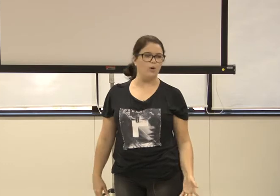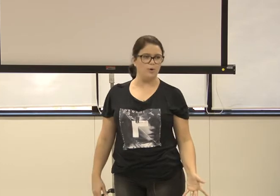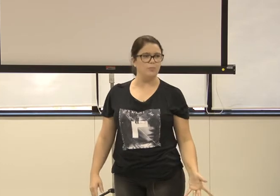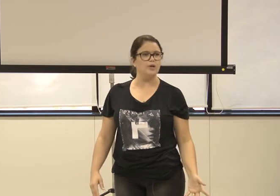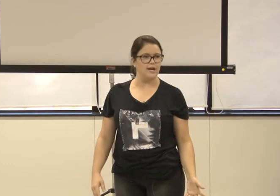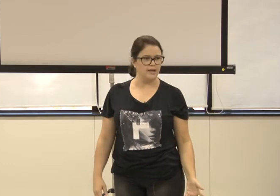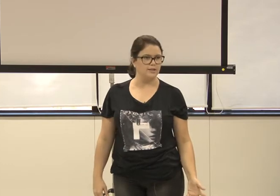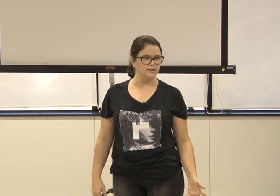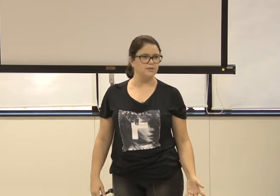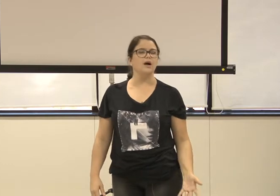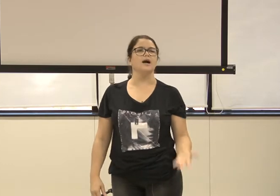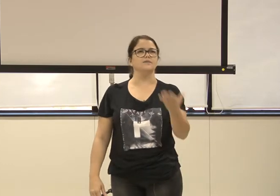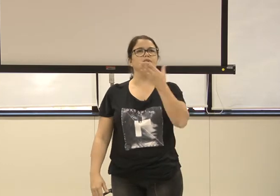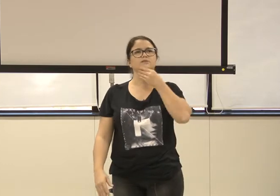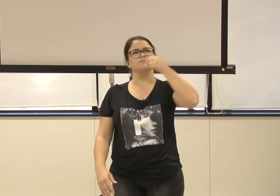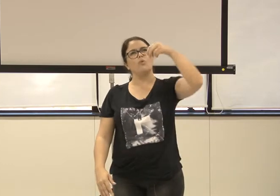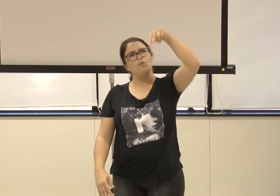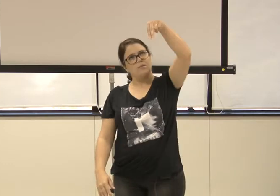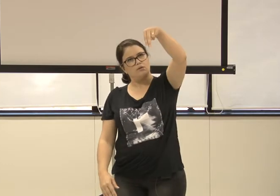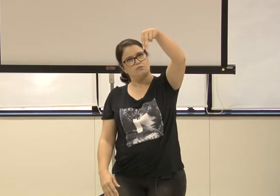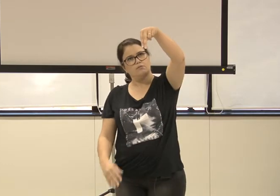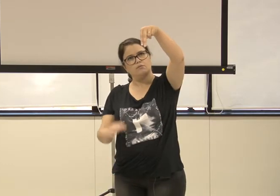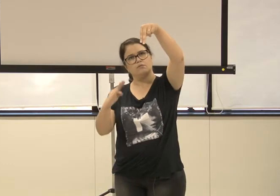ou mulher? Aí você faz.